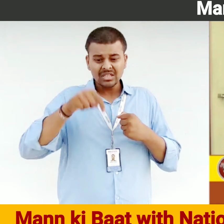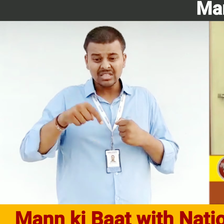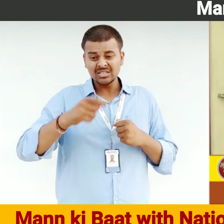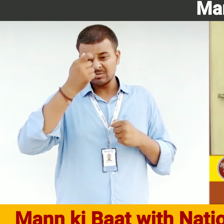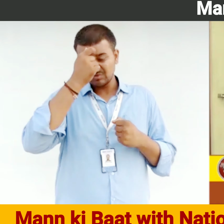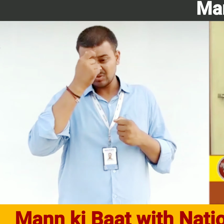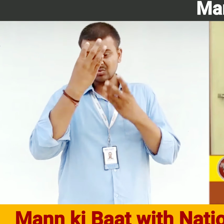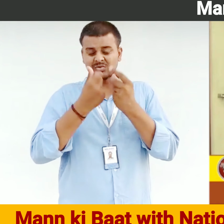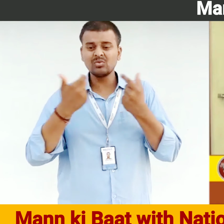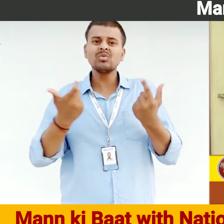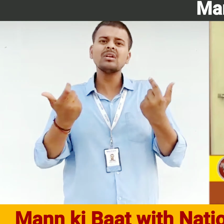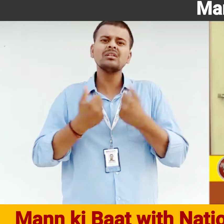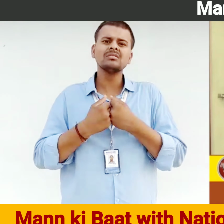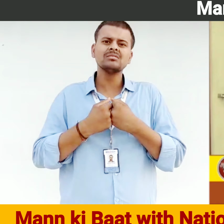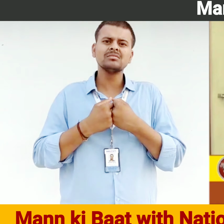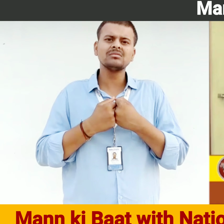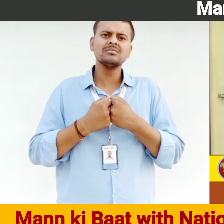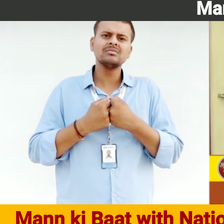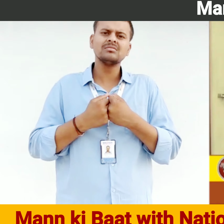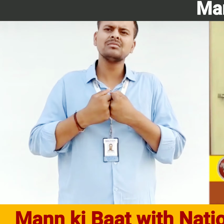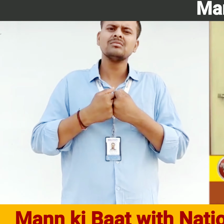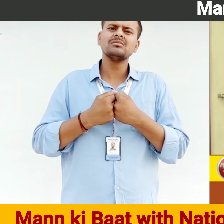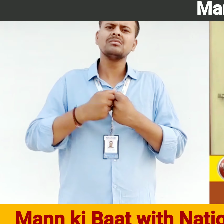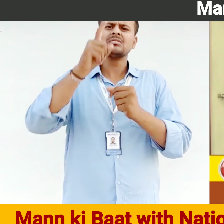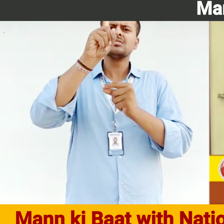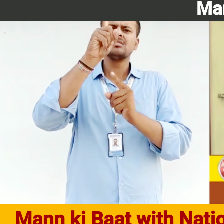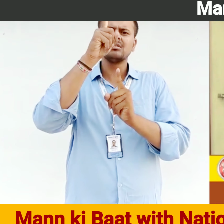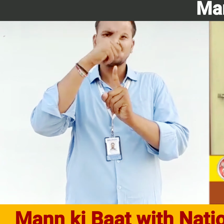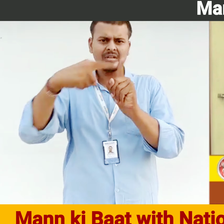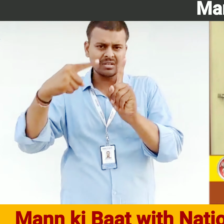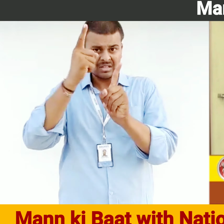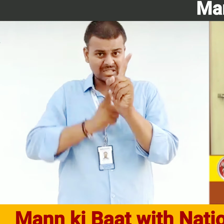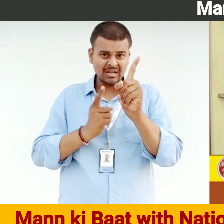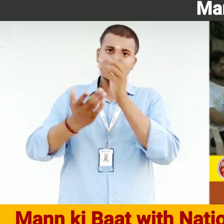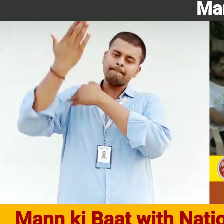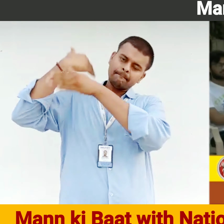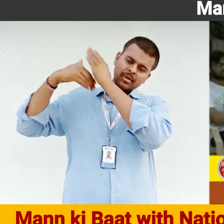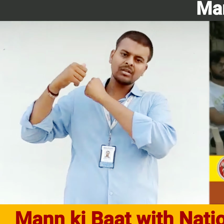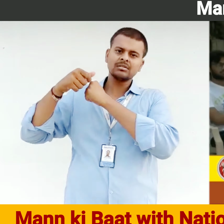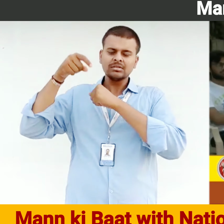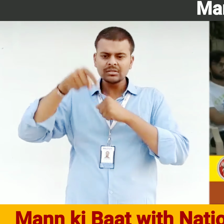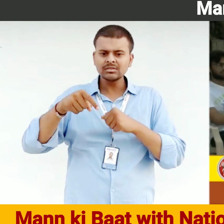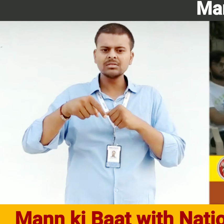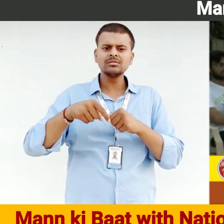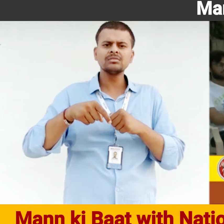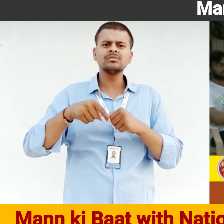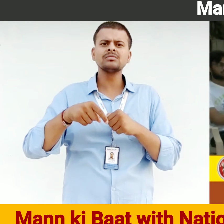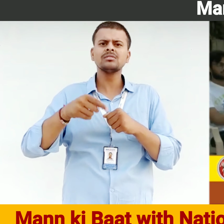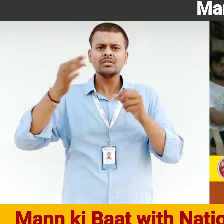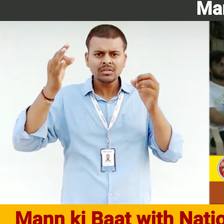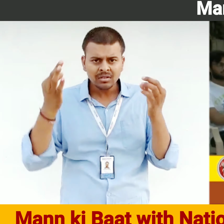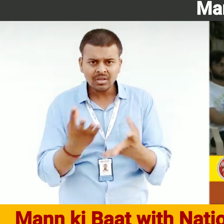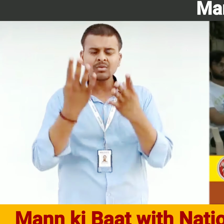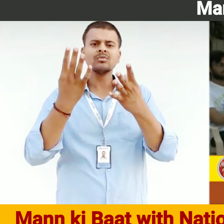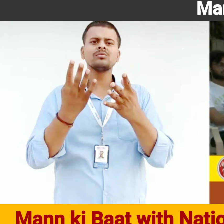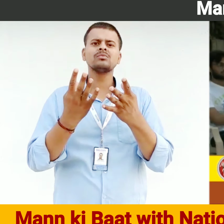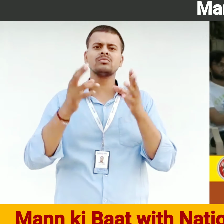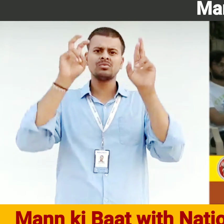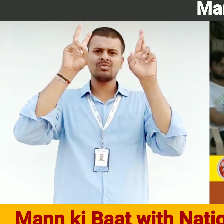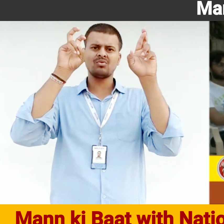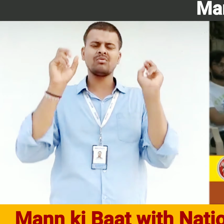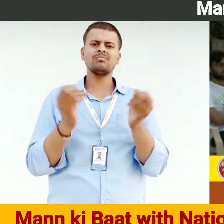को समझते हुए इस चिंता को दूर करने के लिए ही करीब 1.5 साल पहले आयुष्मान भारत योजना शुरू